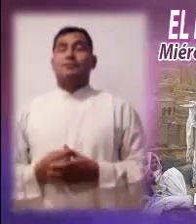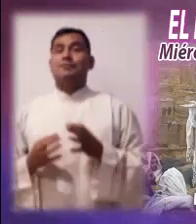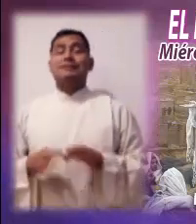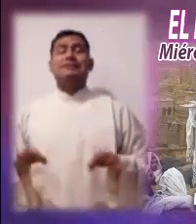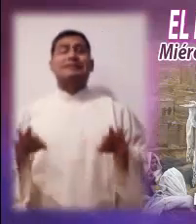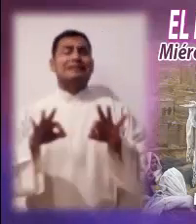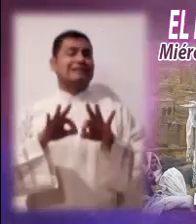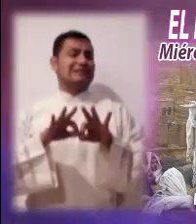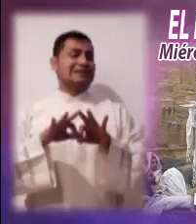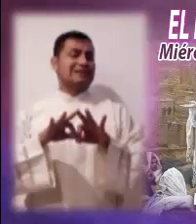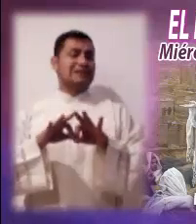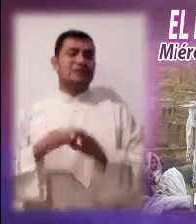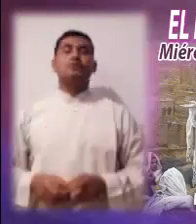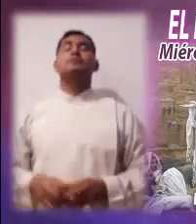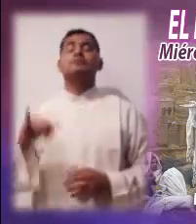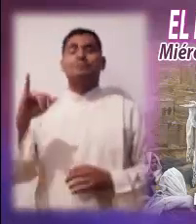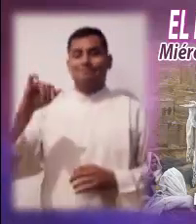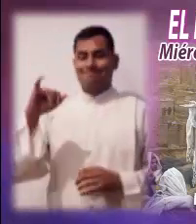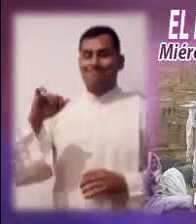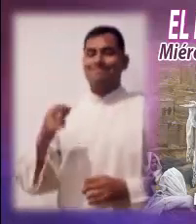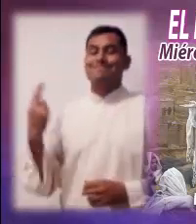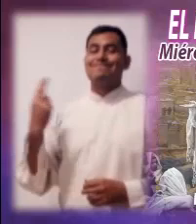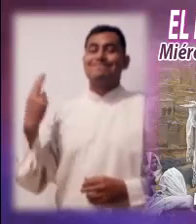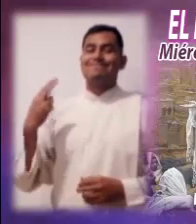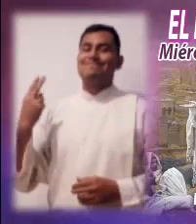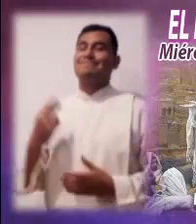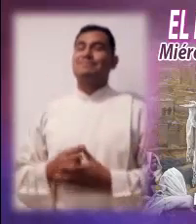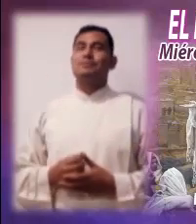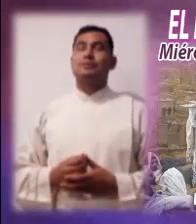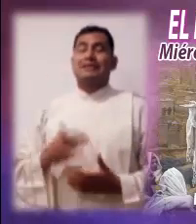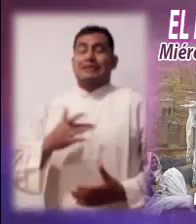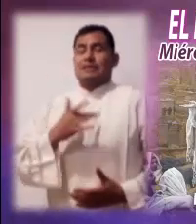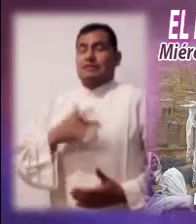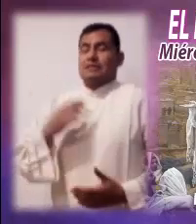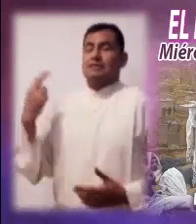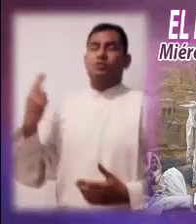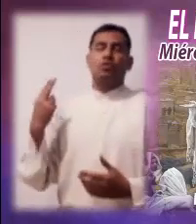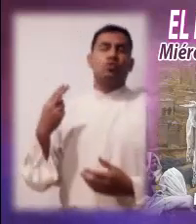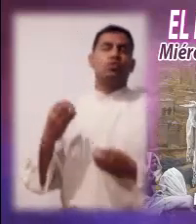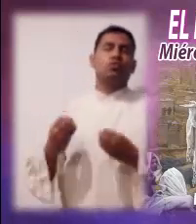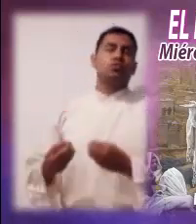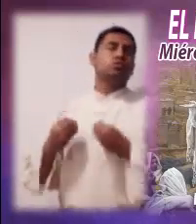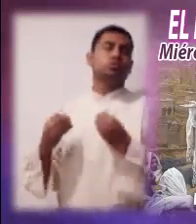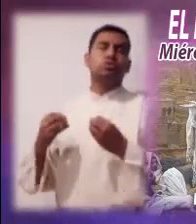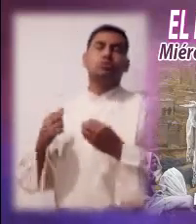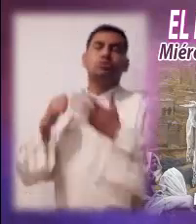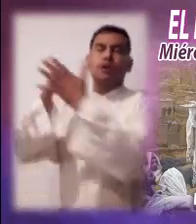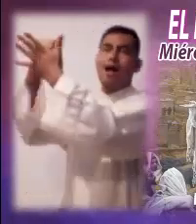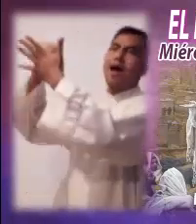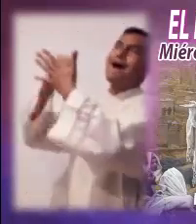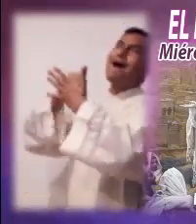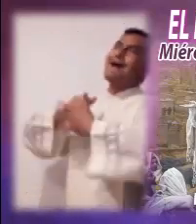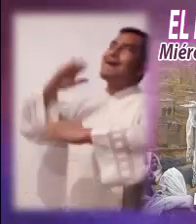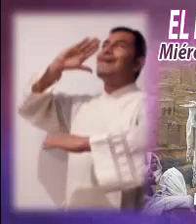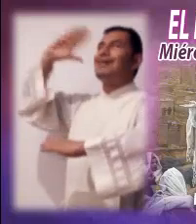Jesús nos enseña que el reino de los cielos se construye poniendo la atención a todos los detalles